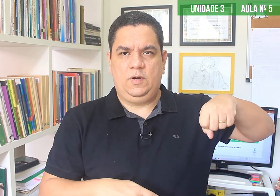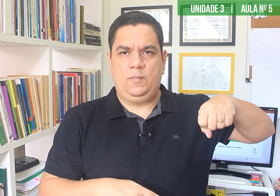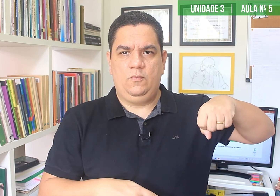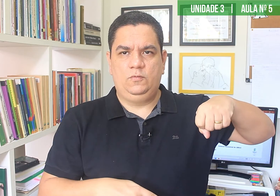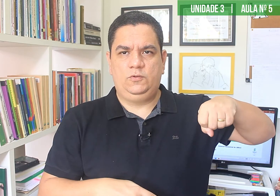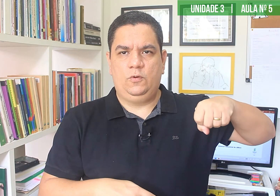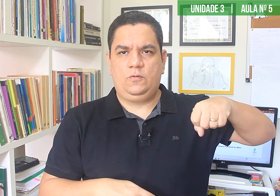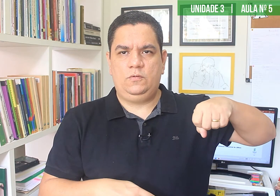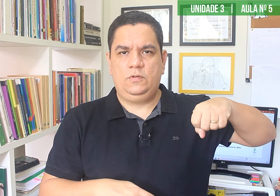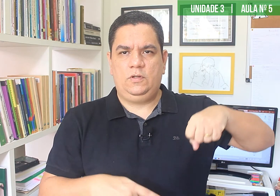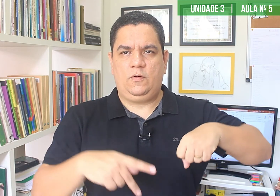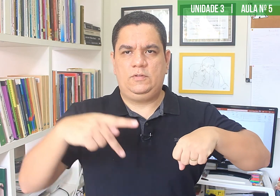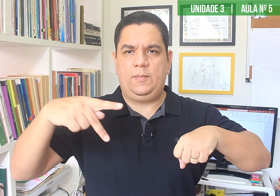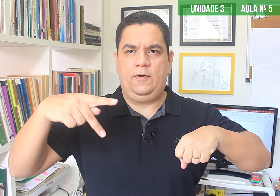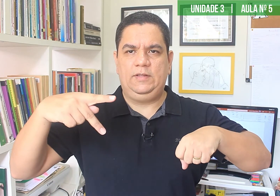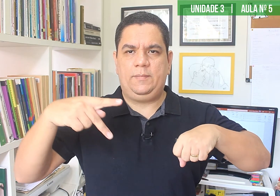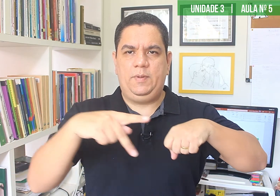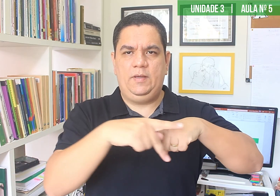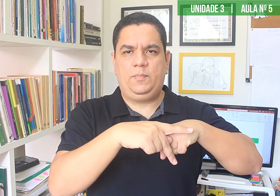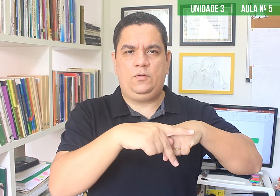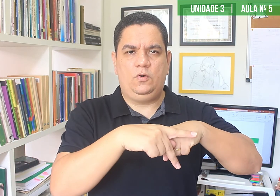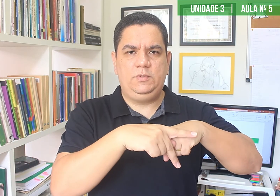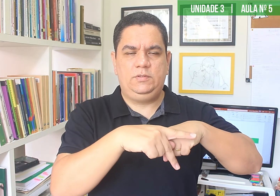mão o soco, outra mão a letra P, pronomes